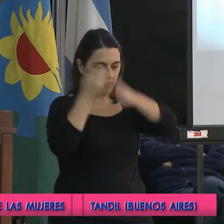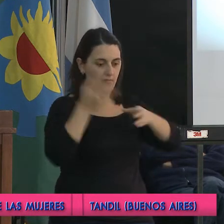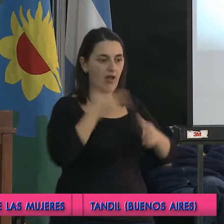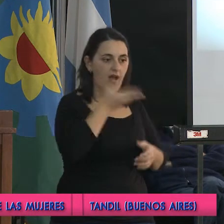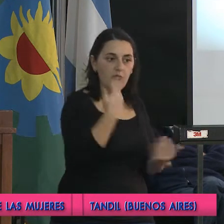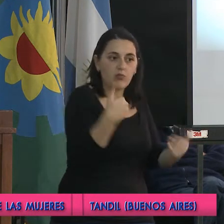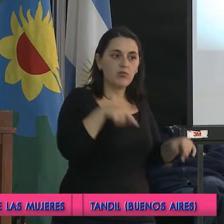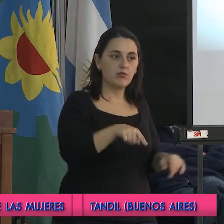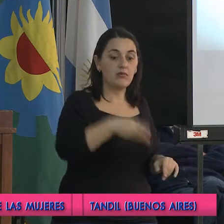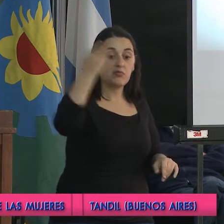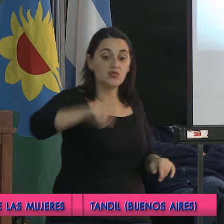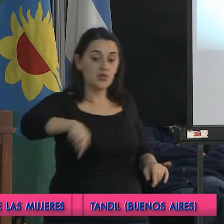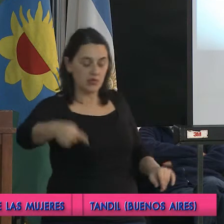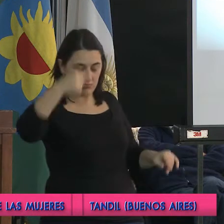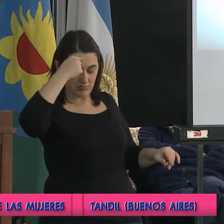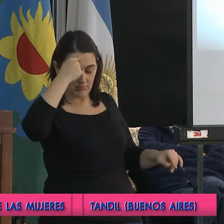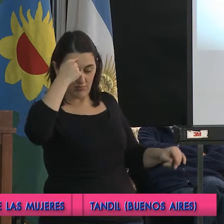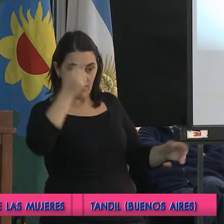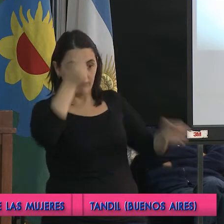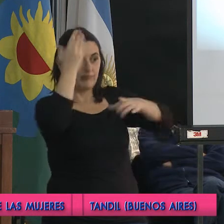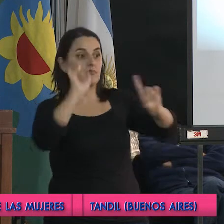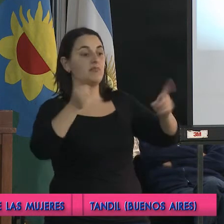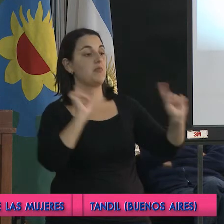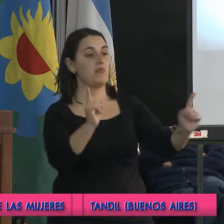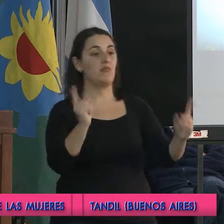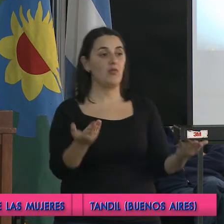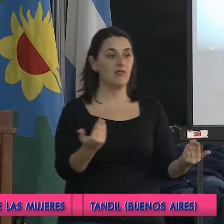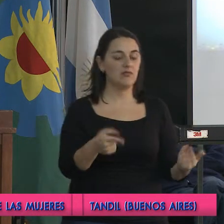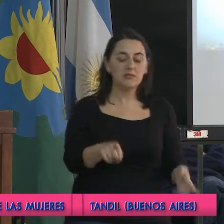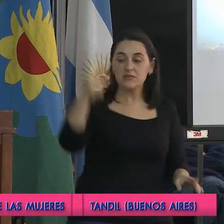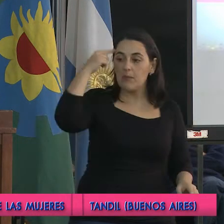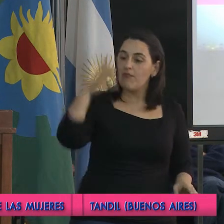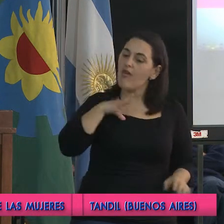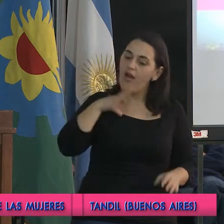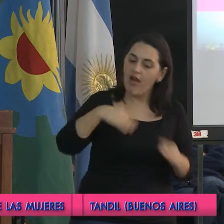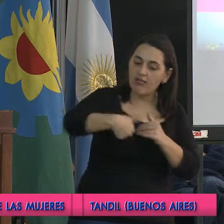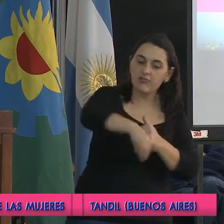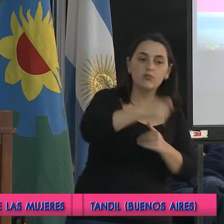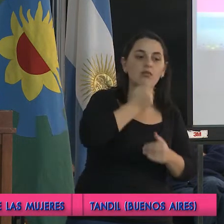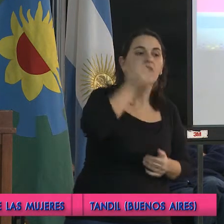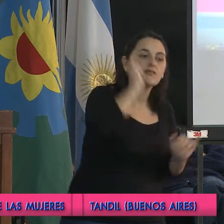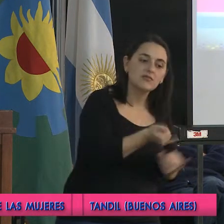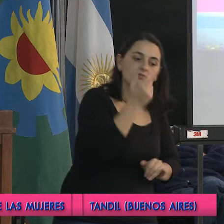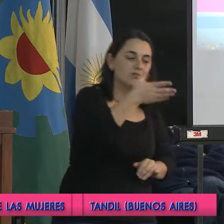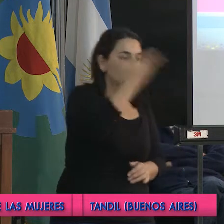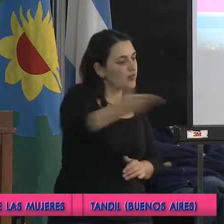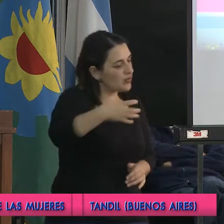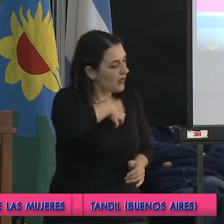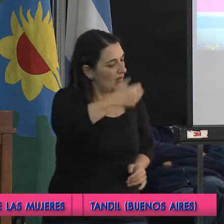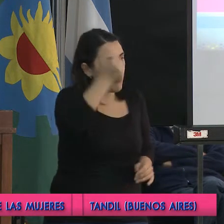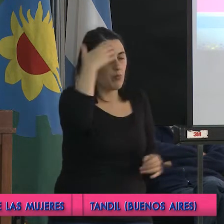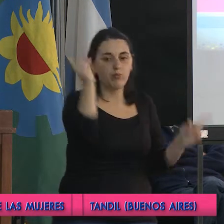Quiero también decir que nos falta mucho, no solo para reconocer los problemas de salud mental y dejar